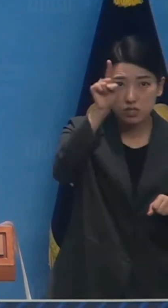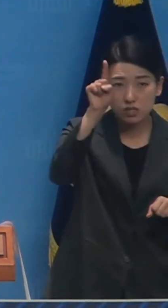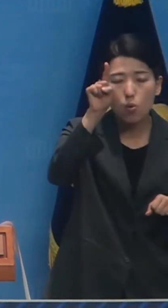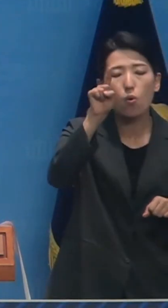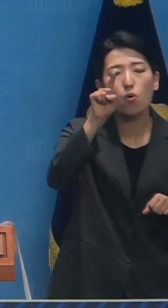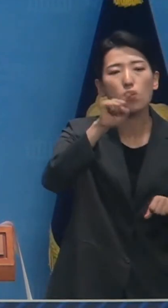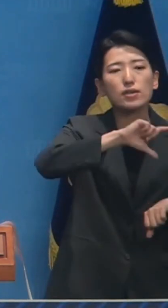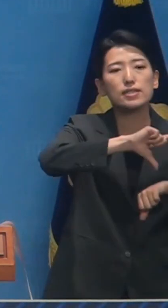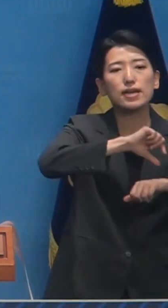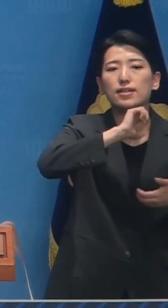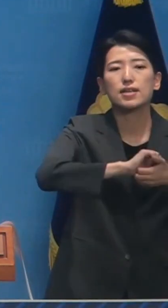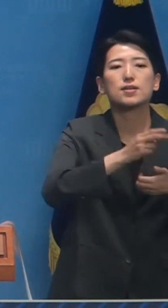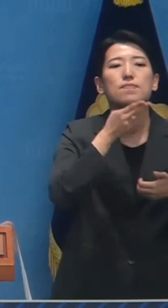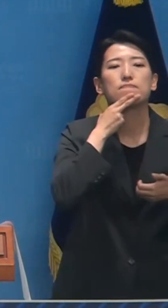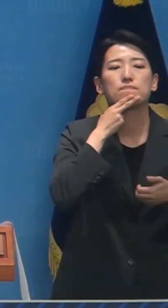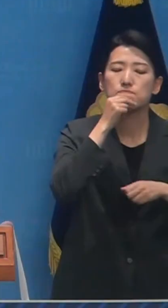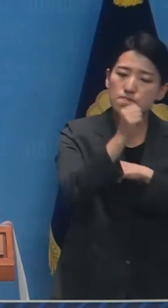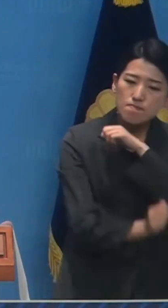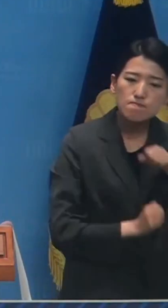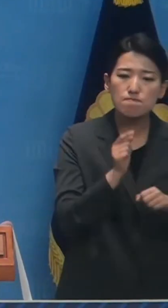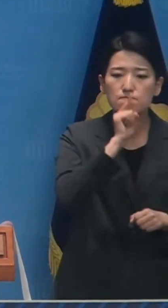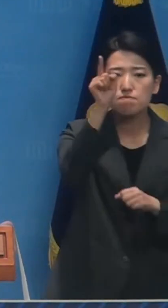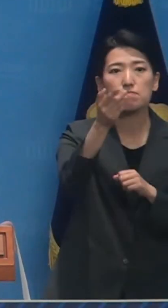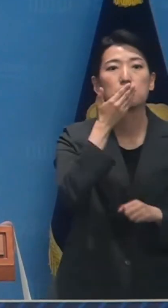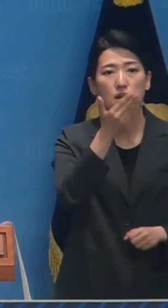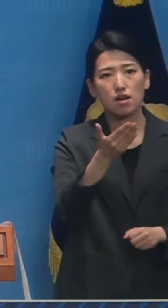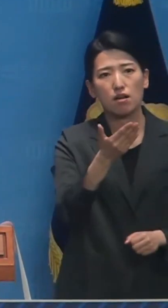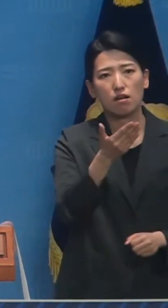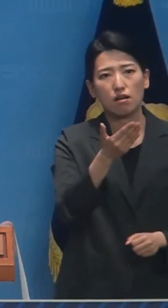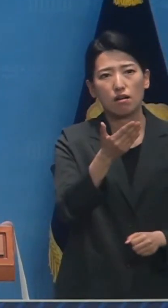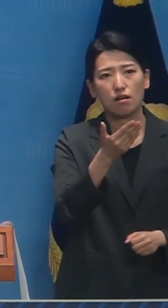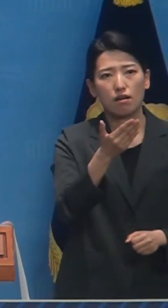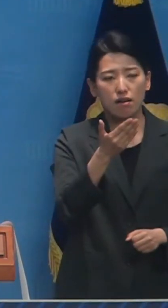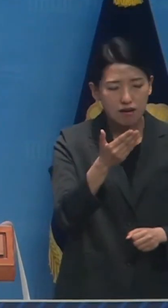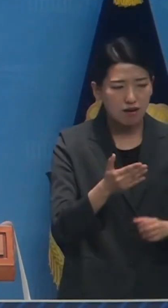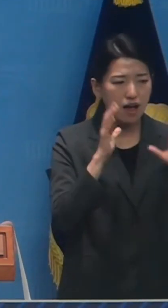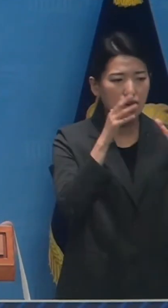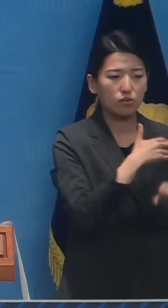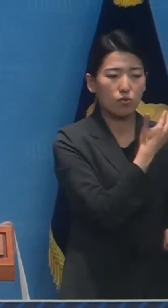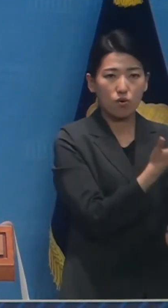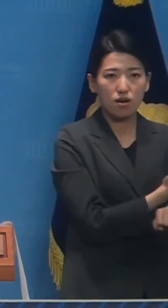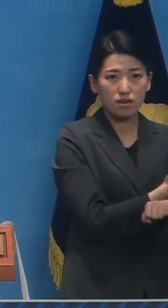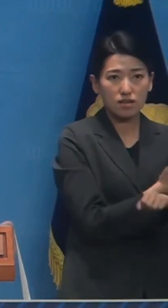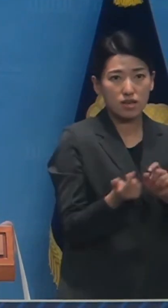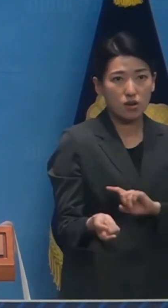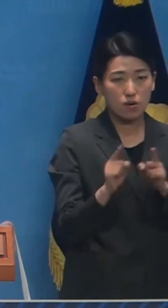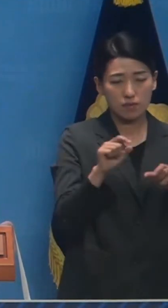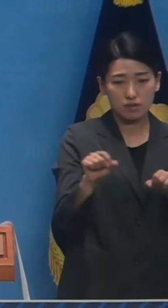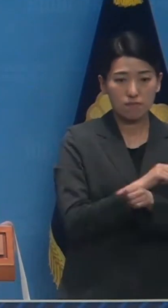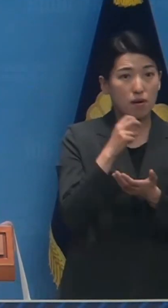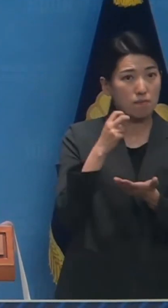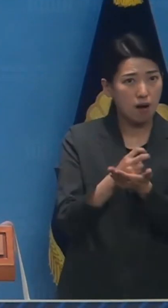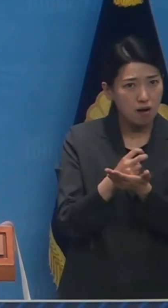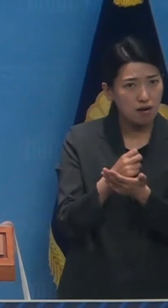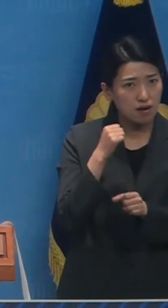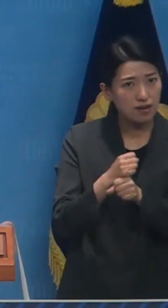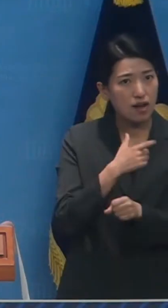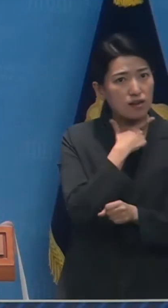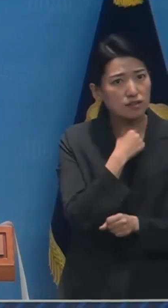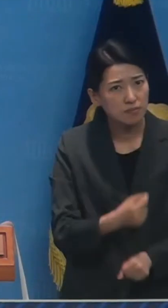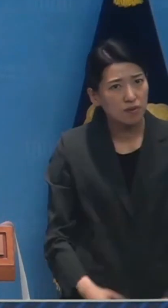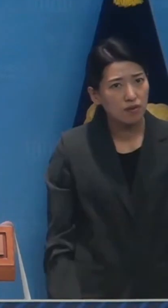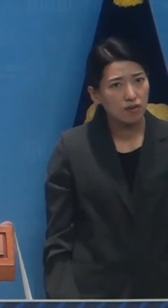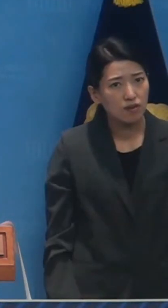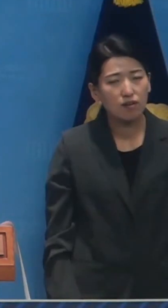관련 특별법, 유기 수용시설 피해 아동 등의 권리 회복 특별법을 추진 중인 동료 의원들과 함께하고